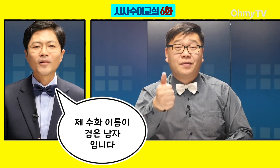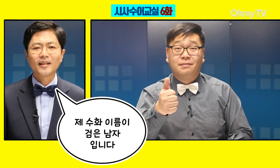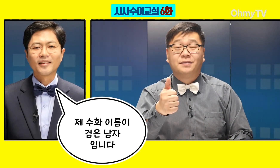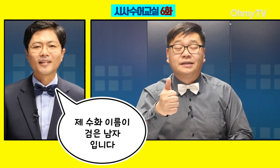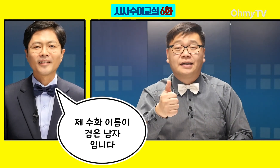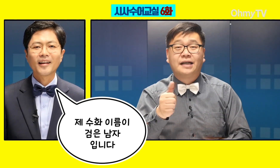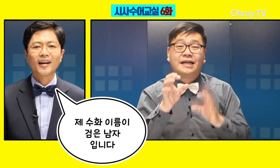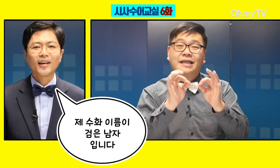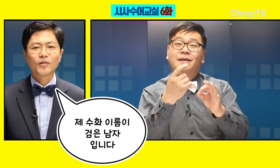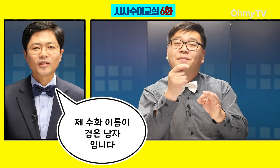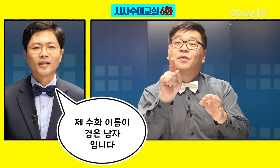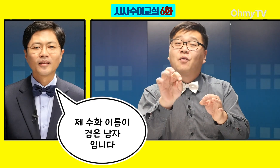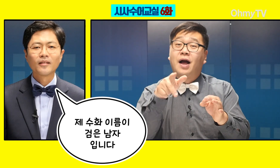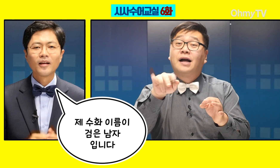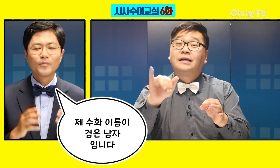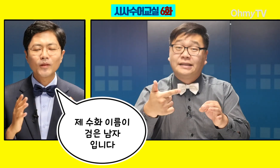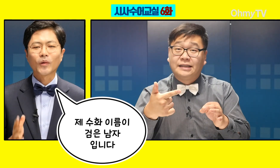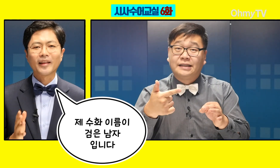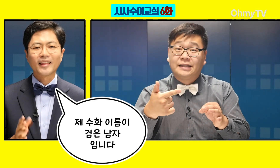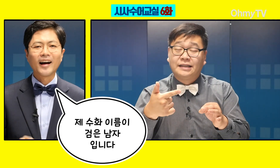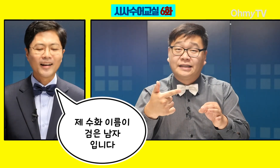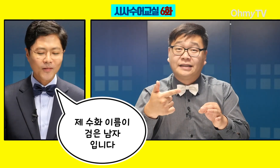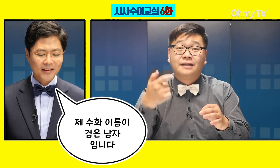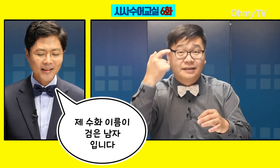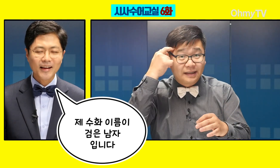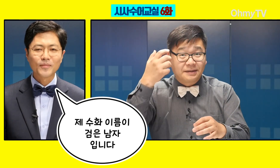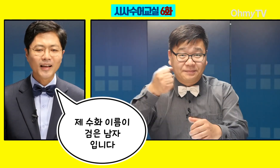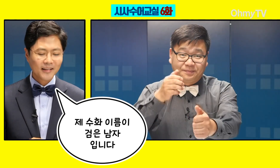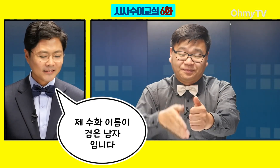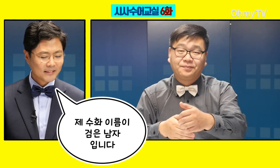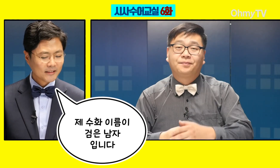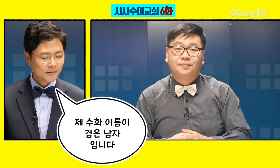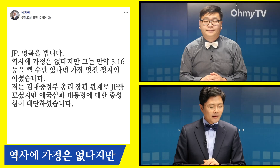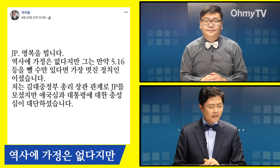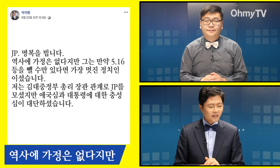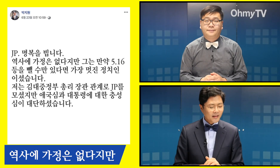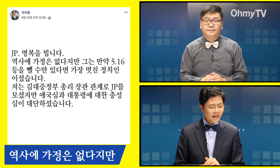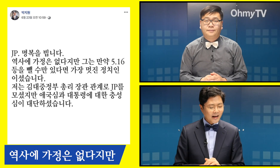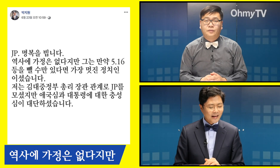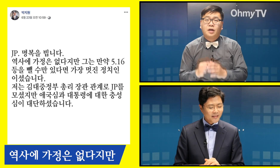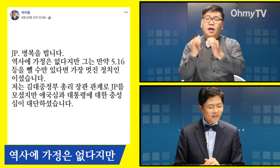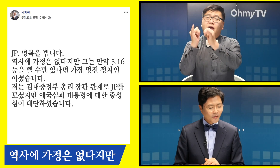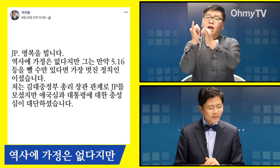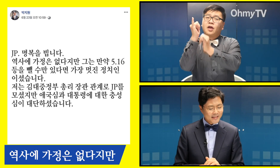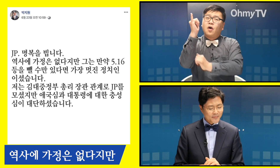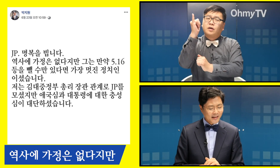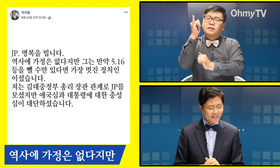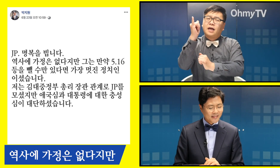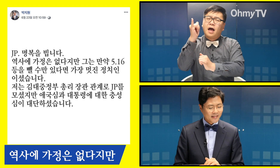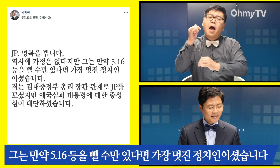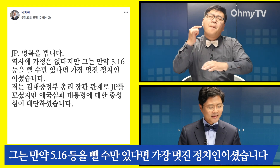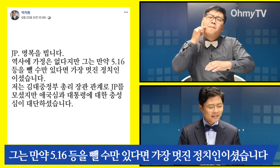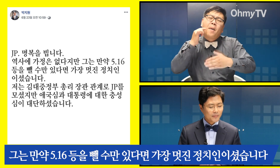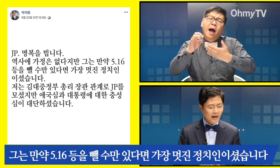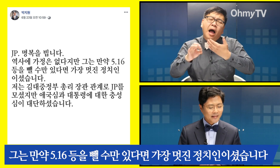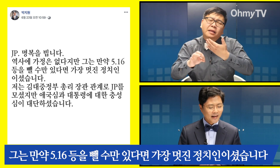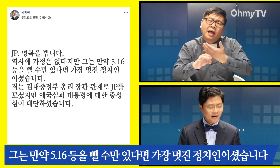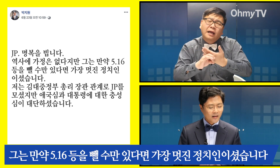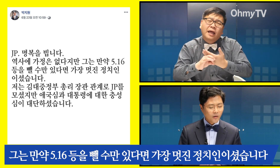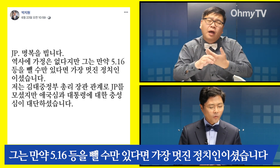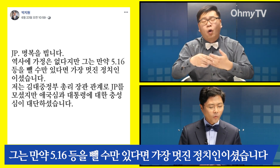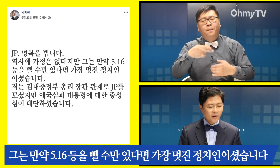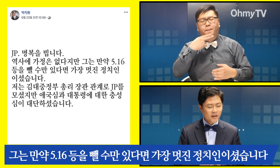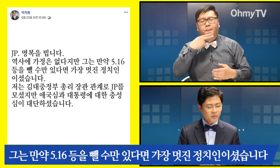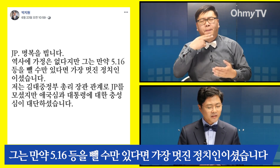남자라고 김광진 이렇게 생각해 주시면 좋겠다라고 하는 생각입니다. 역사에 가정은 없다지만 그는